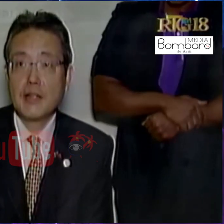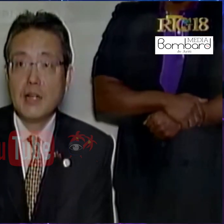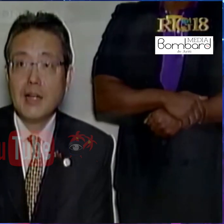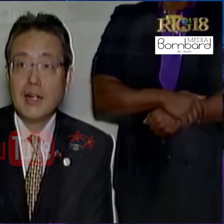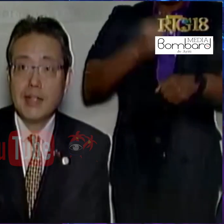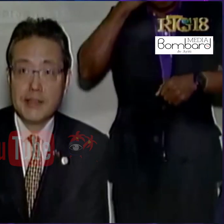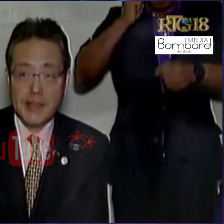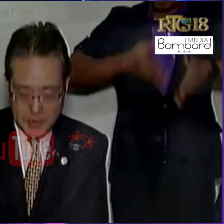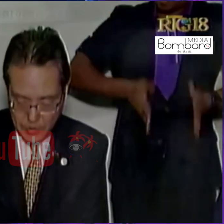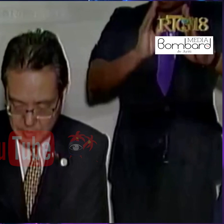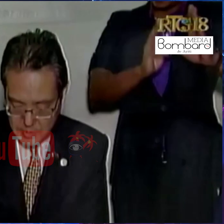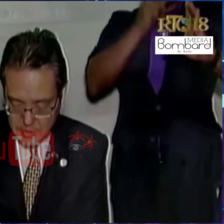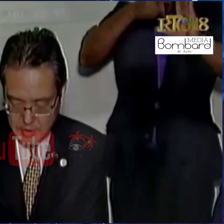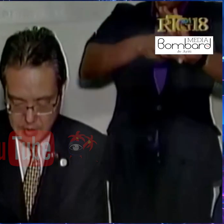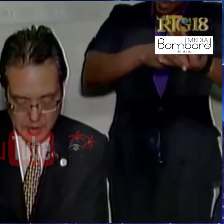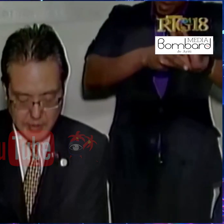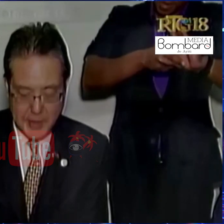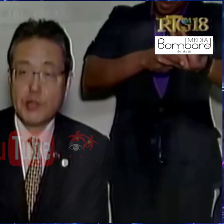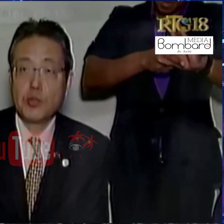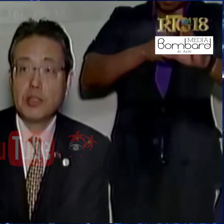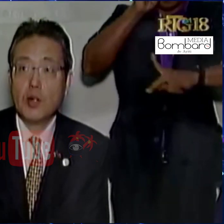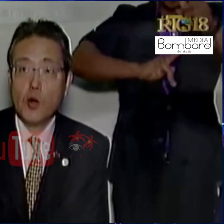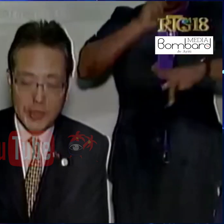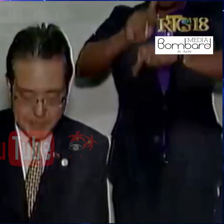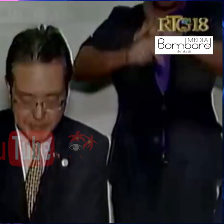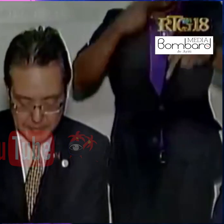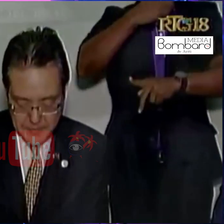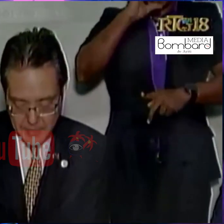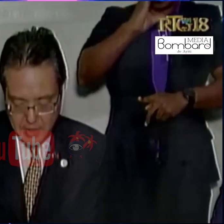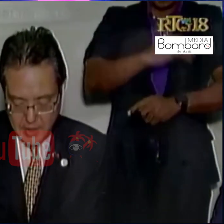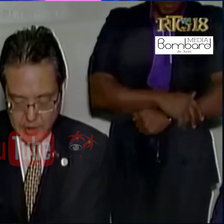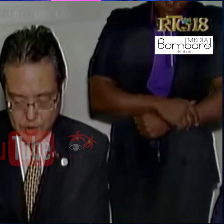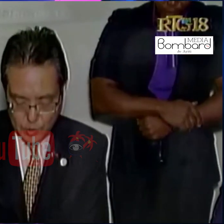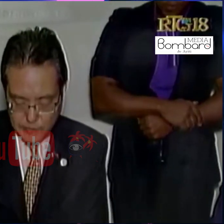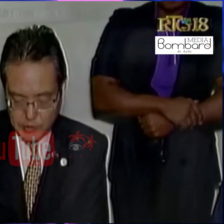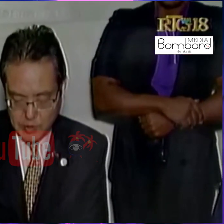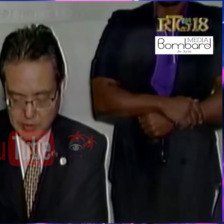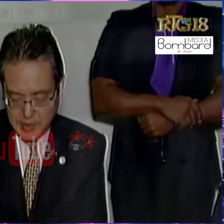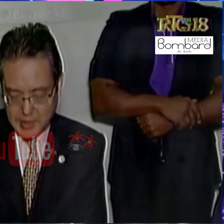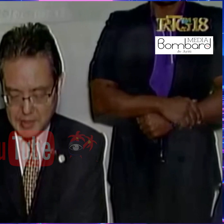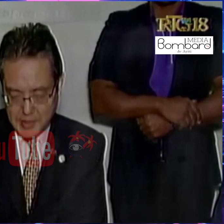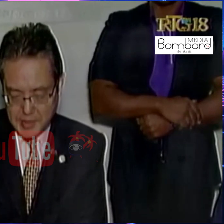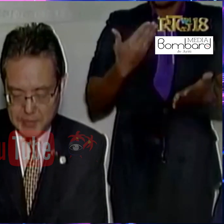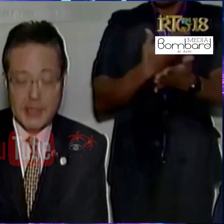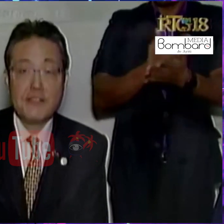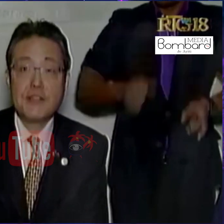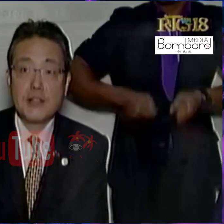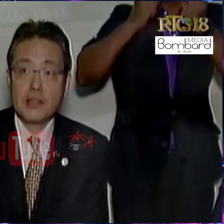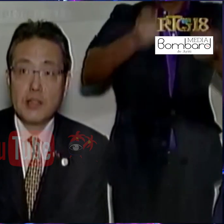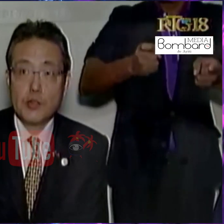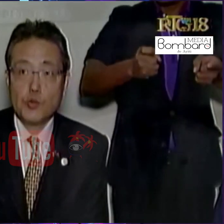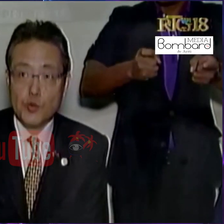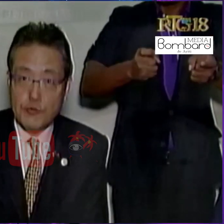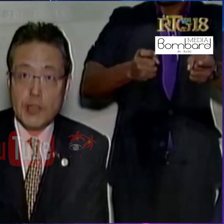favoriser l'intégration des personnes handicapées. Ce nouveau temps se